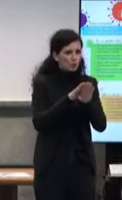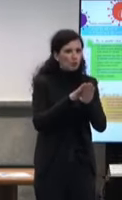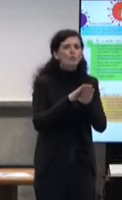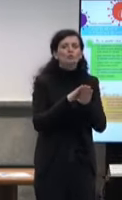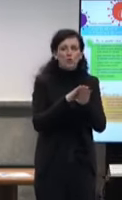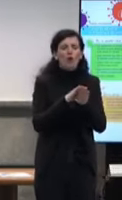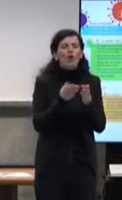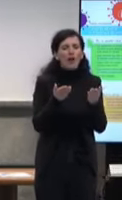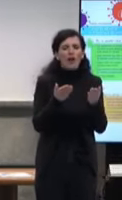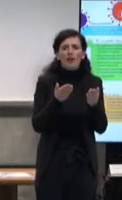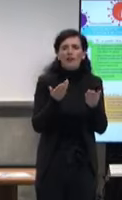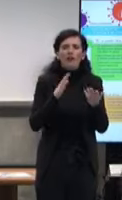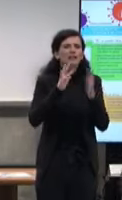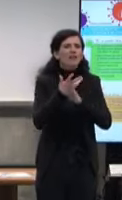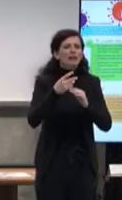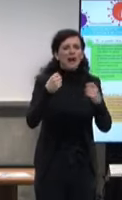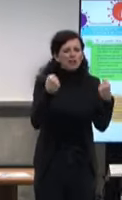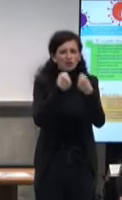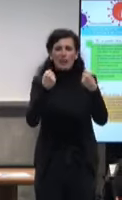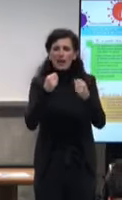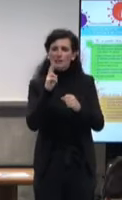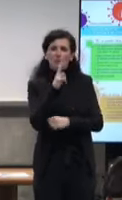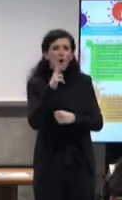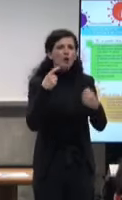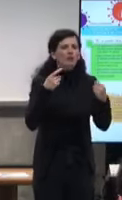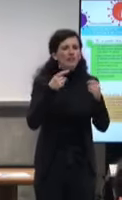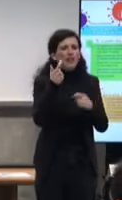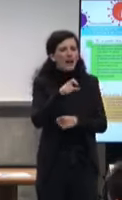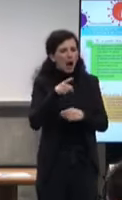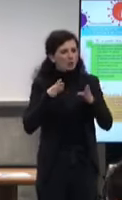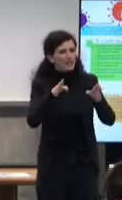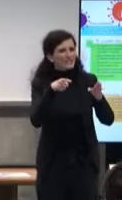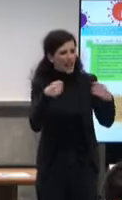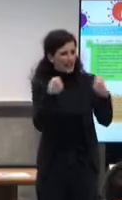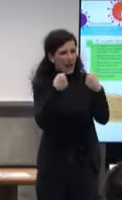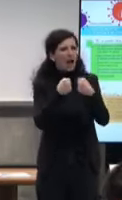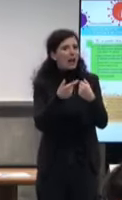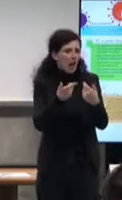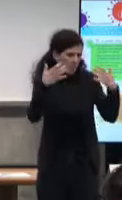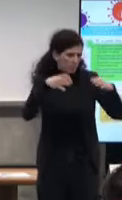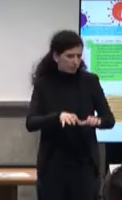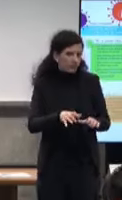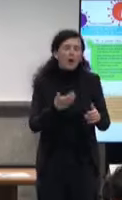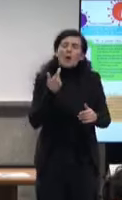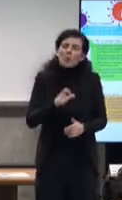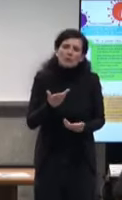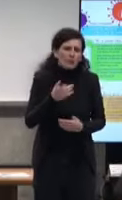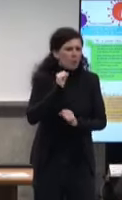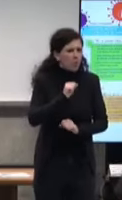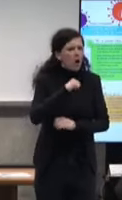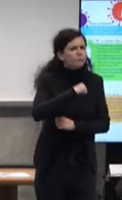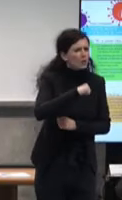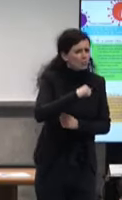determinate altre cose sono molto meno presenti è evidente che no vuol dire non solo numeri e nomi però è per fa una battuta